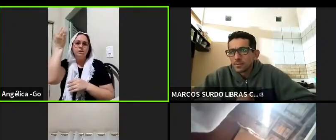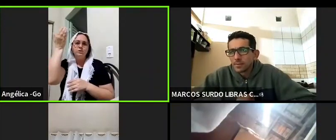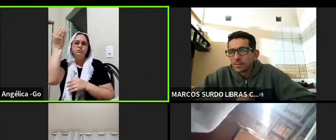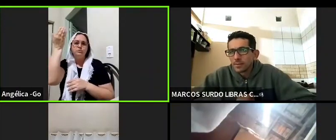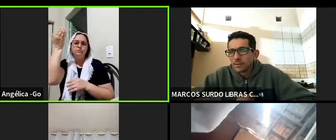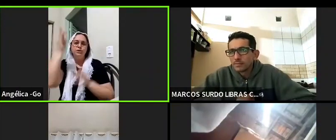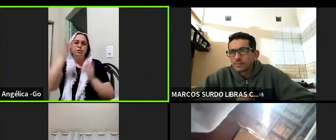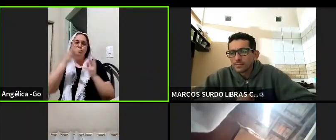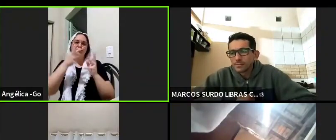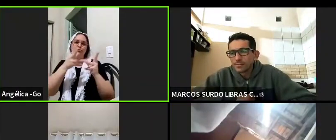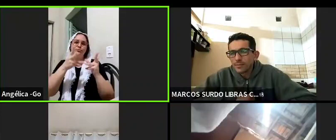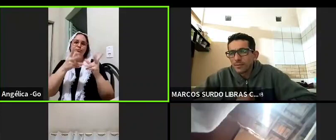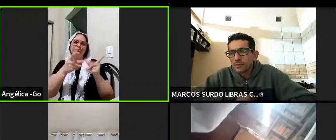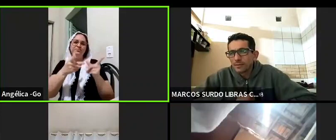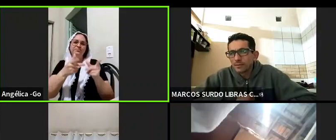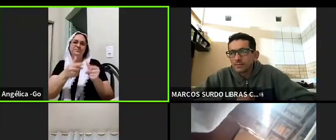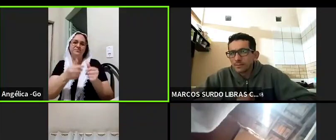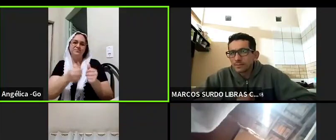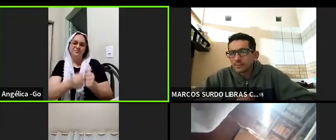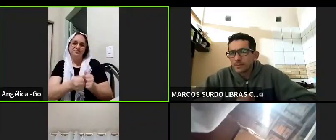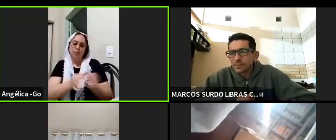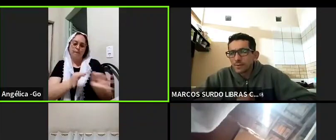Santo é o Senhor Deus de Israel.